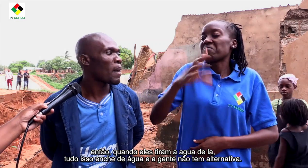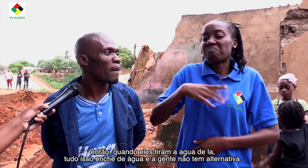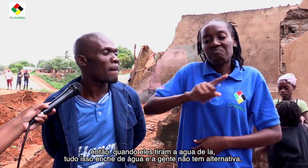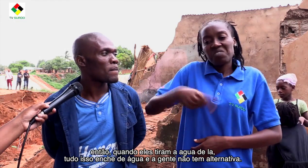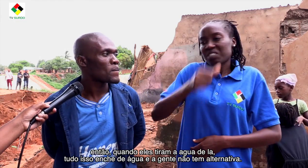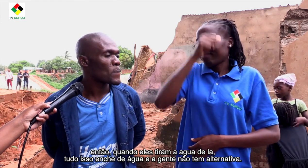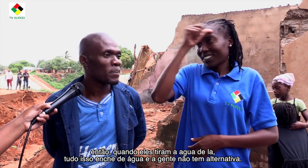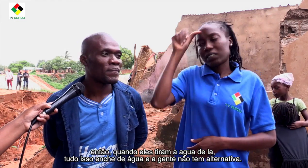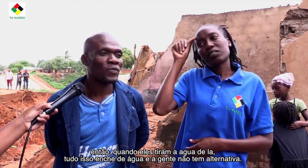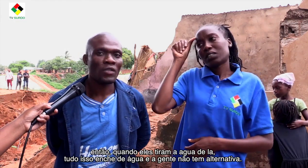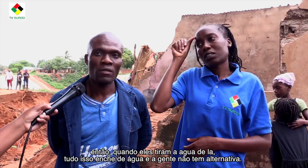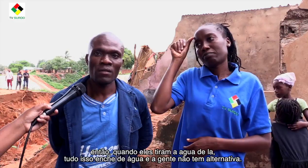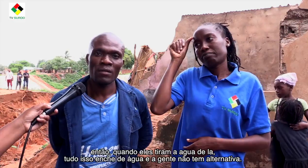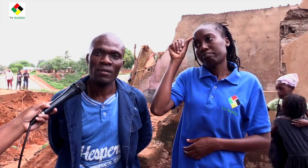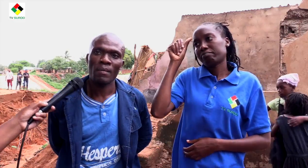como.